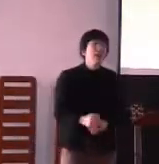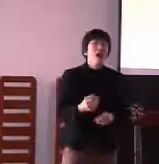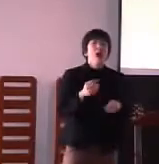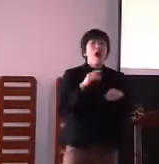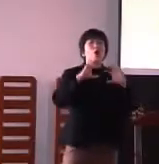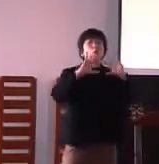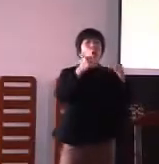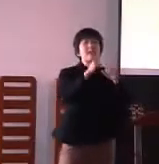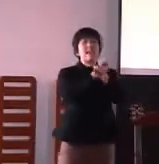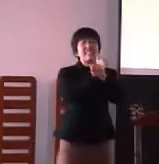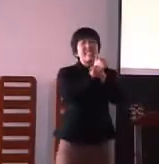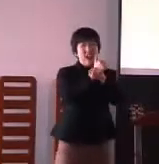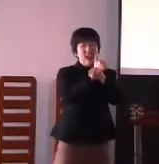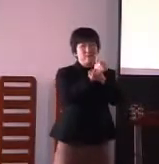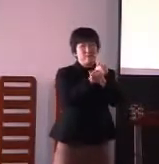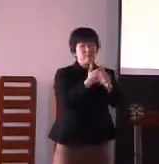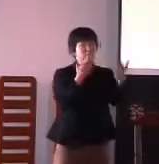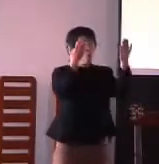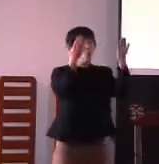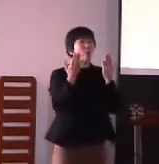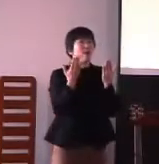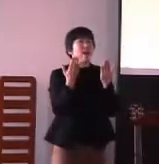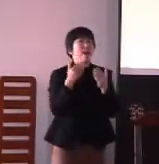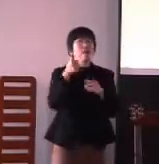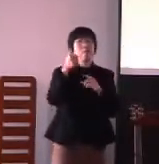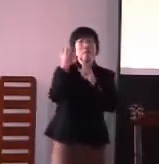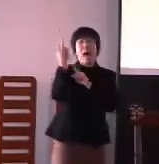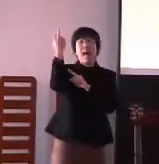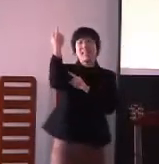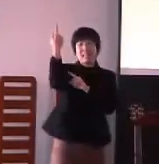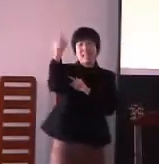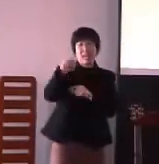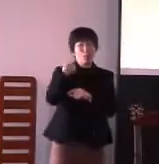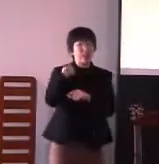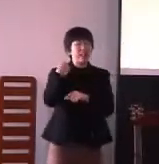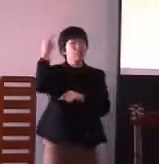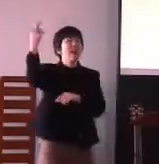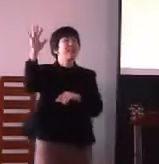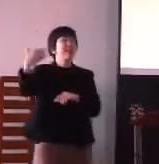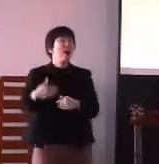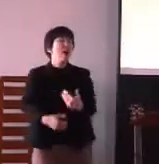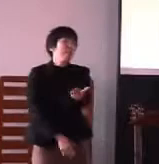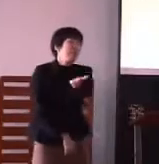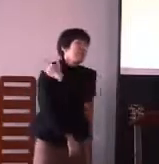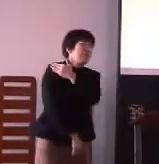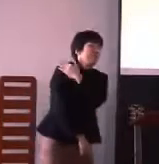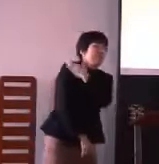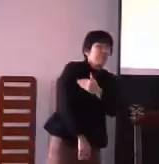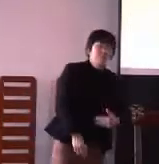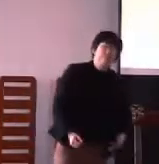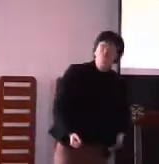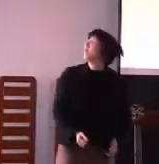国家試験をお兄さんが肩を叩いて何ちょっと